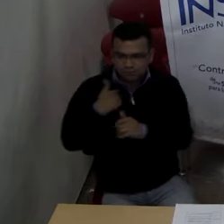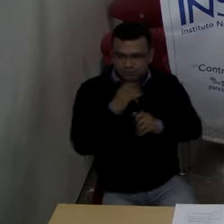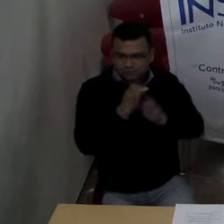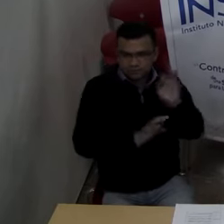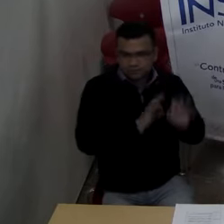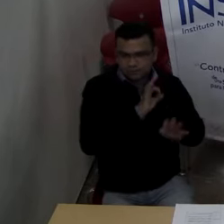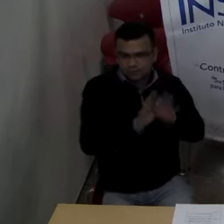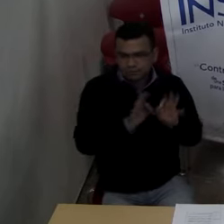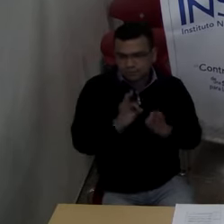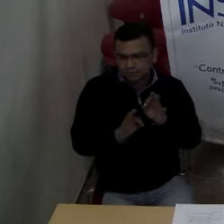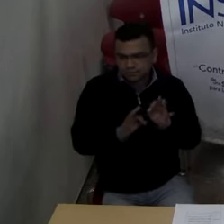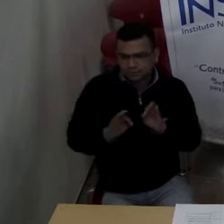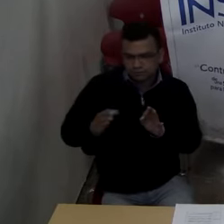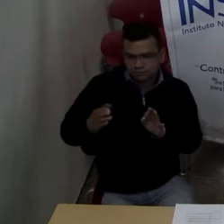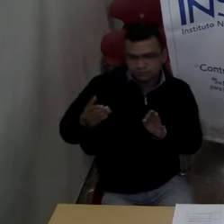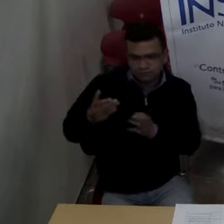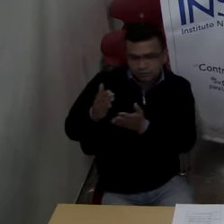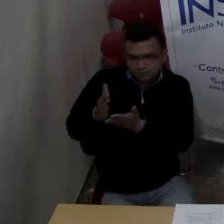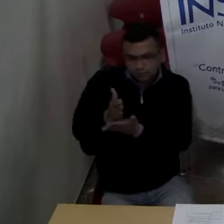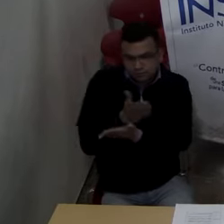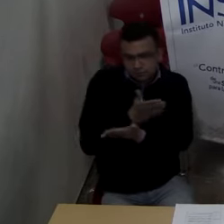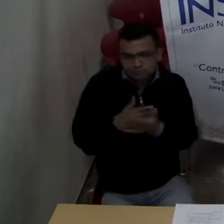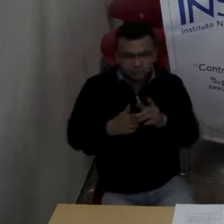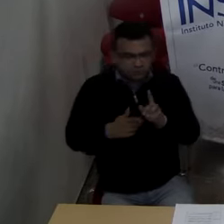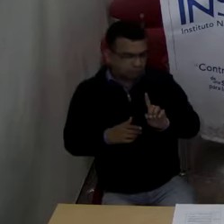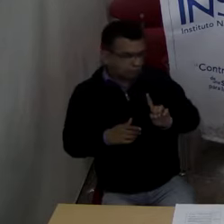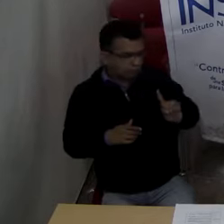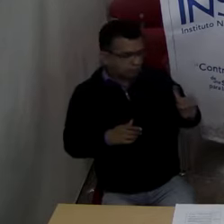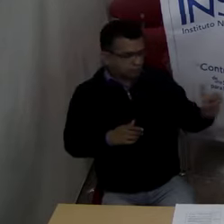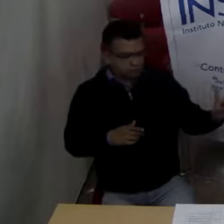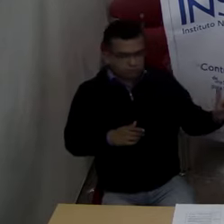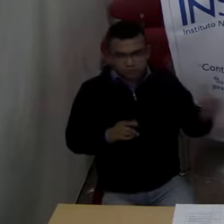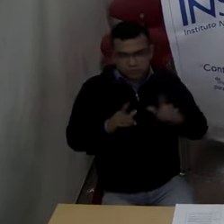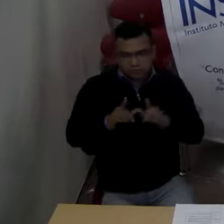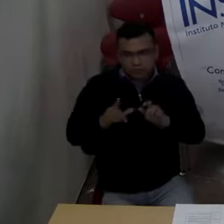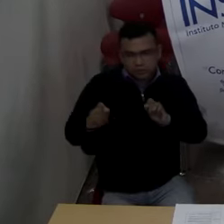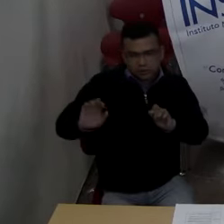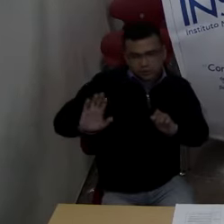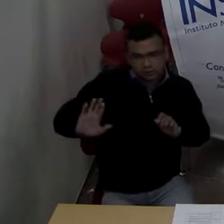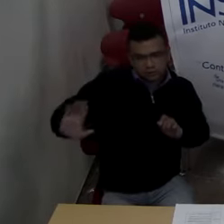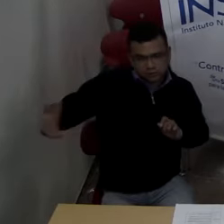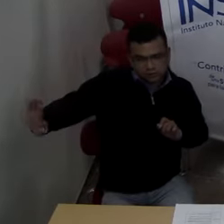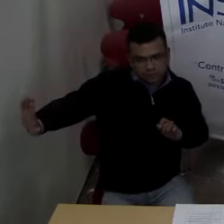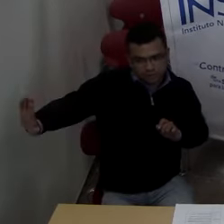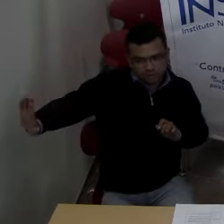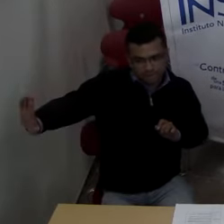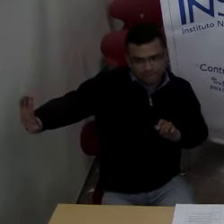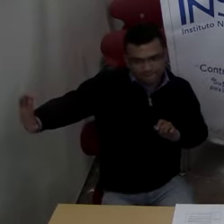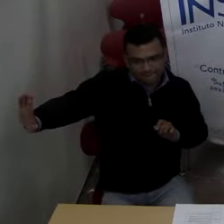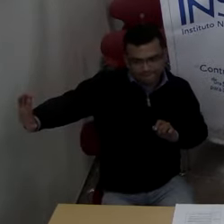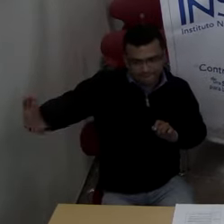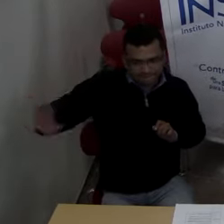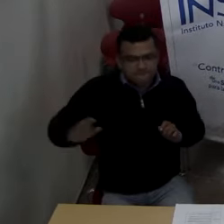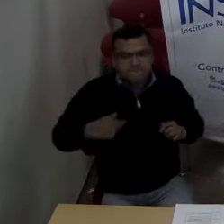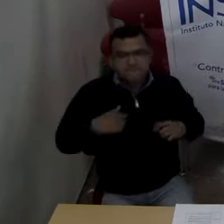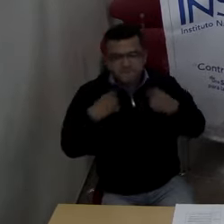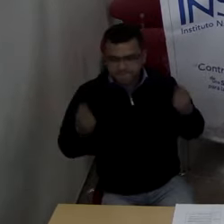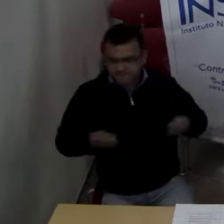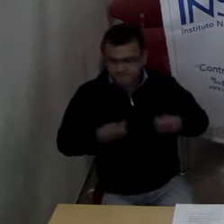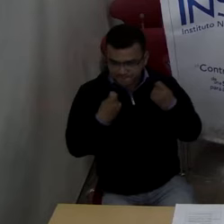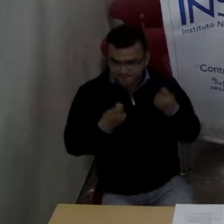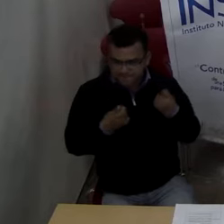dado el mundial, se presentaron por la migración e inmigración de